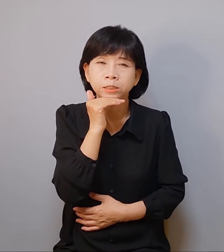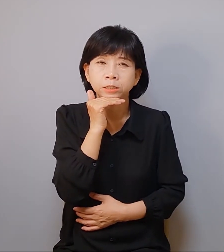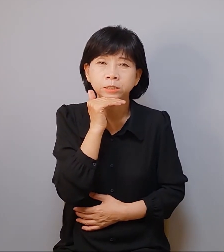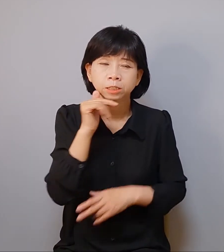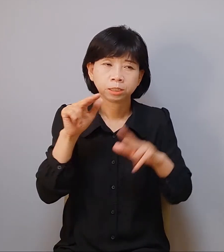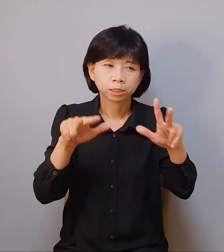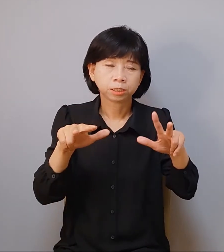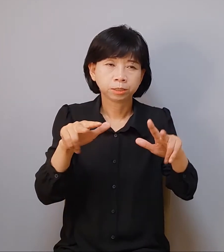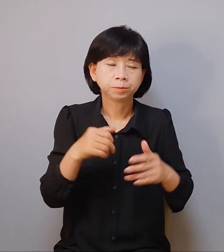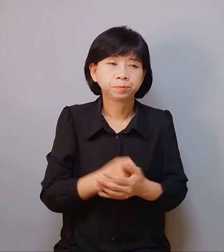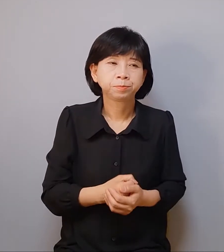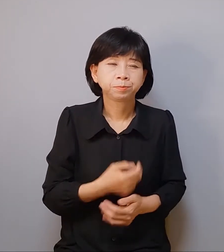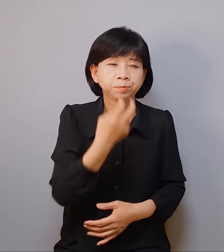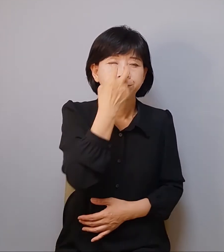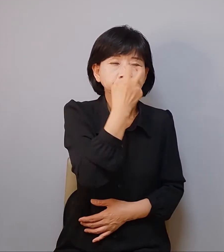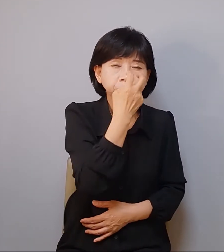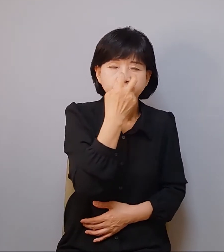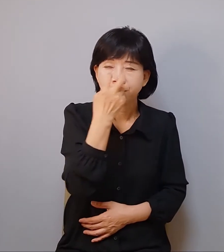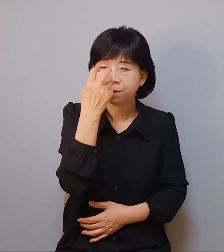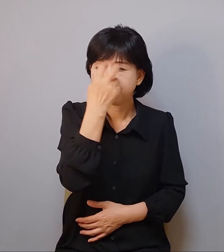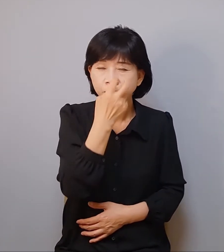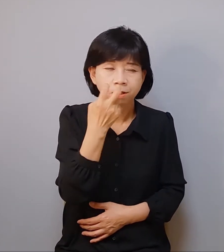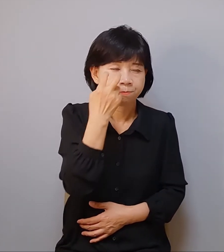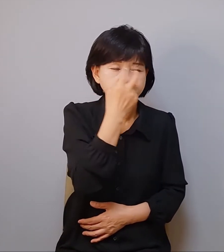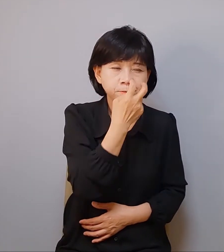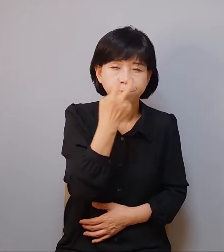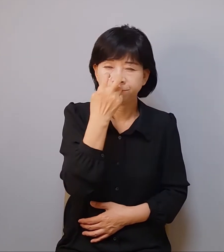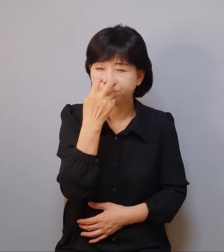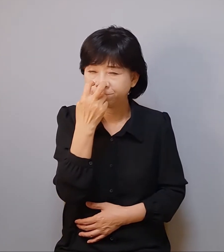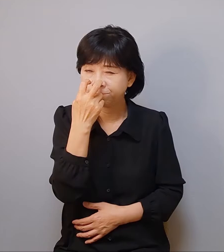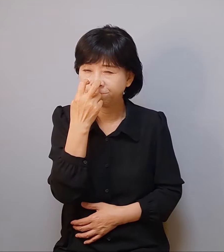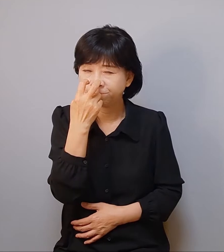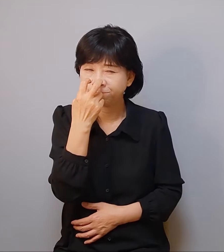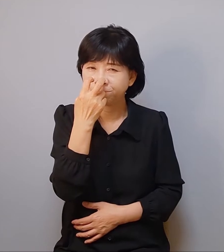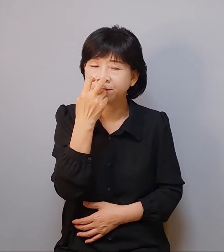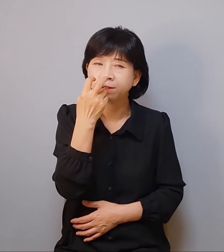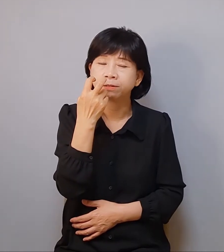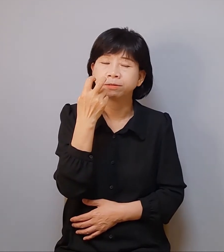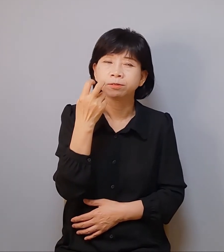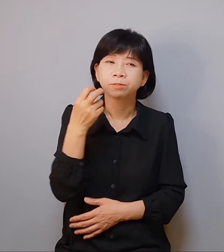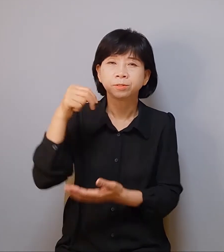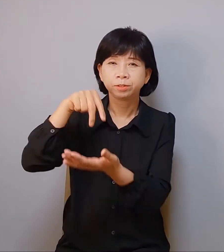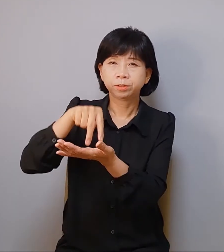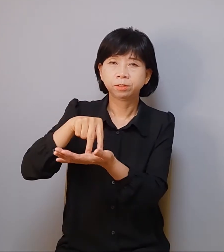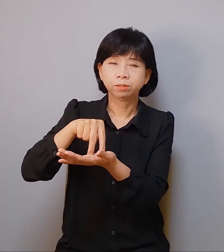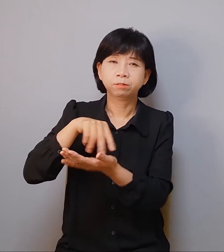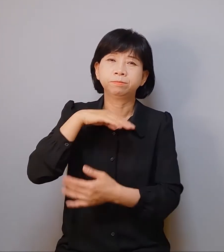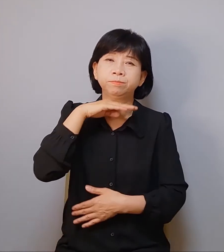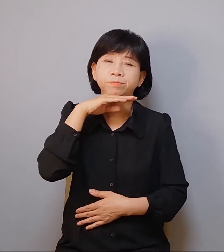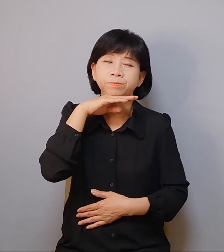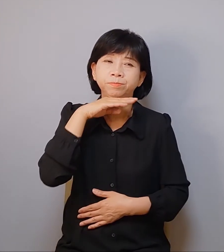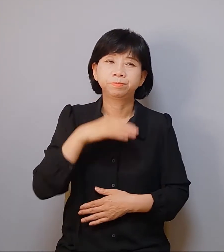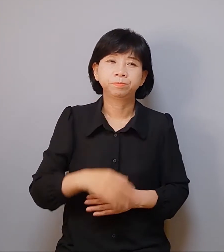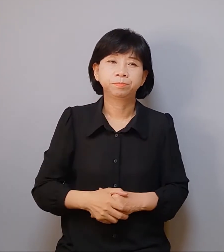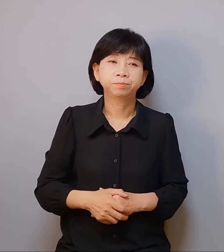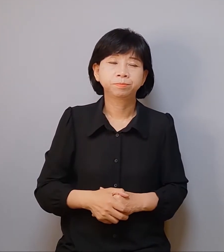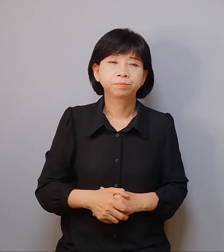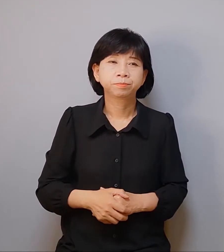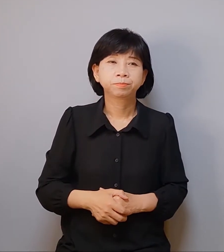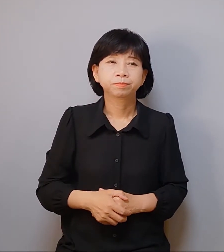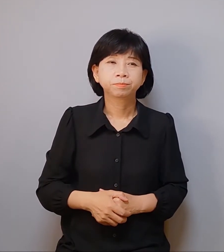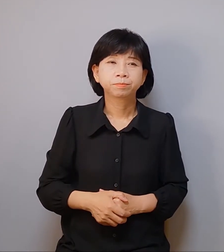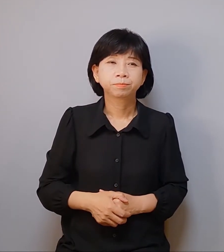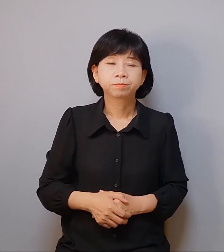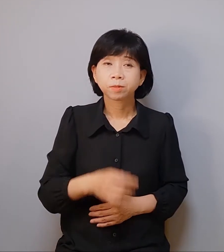깊게 살펴보겠다라는 의미가 담겨 있는 겁니다. 하지만 어떨까요? 소식이